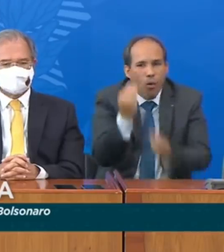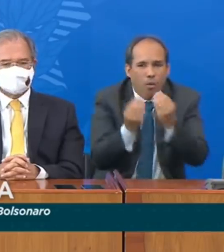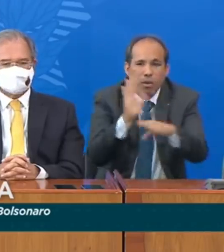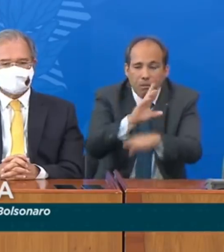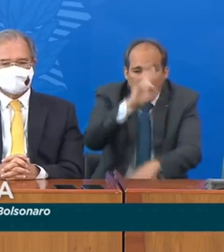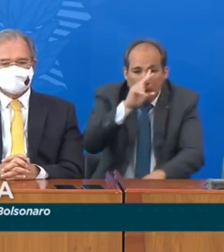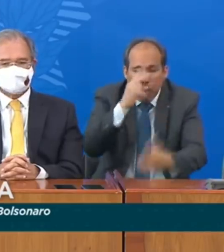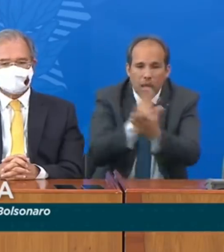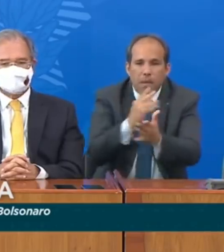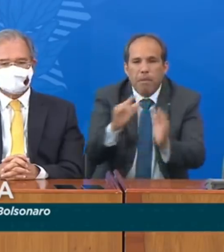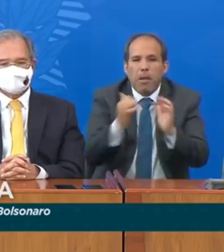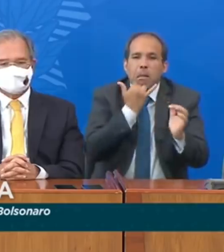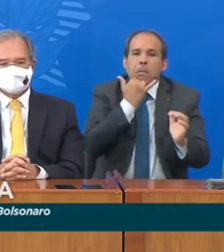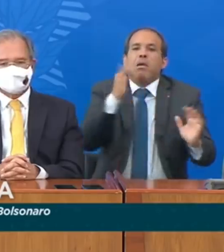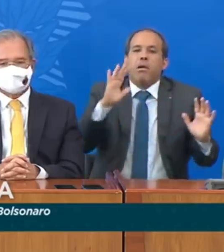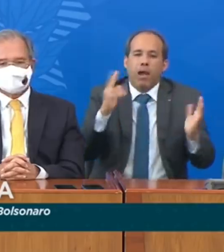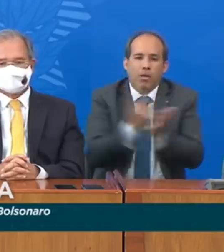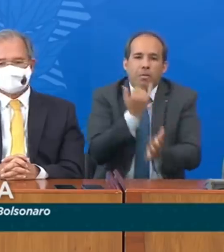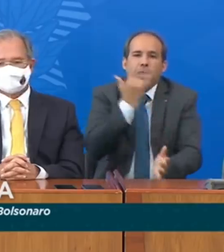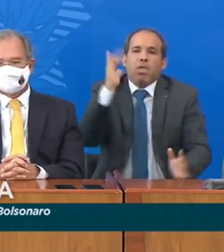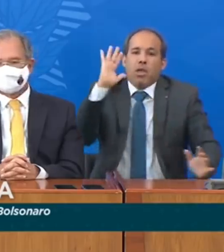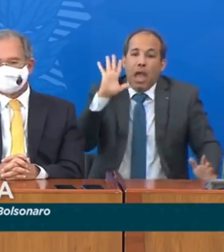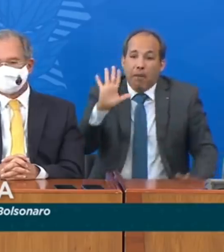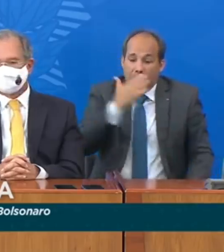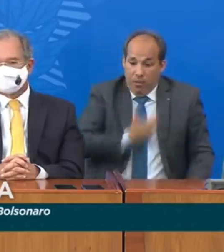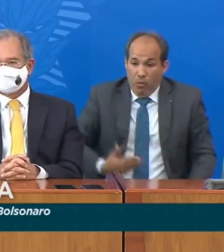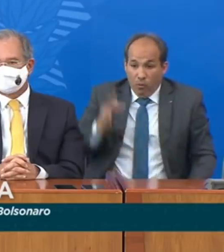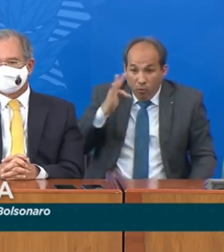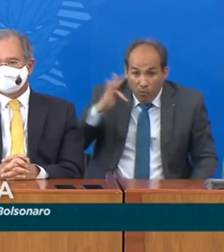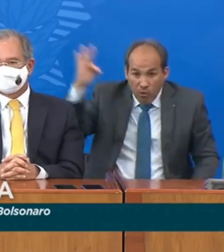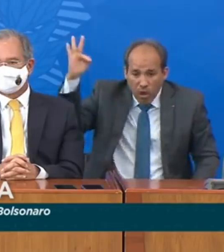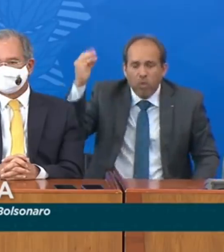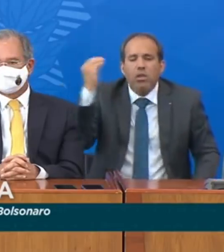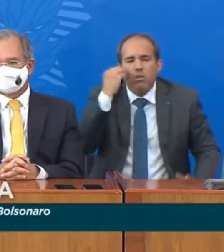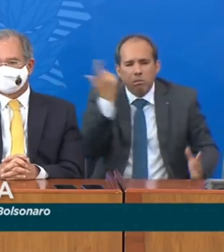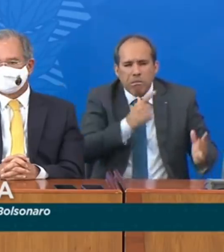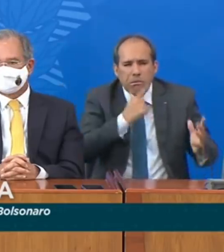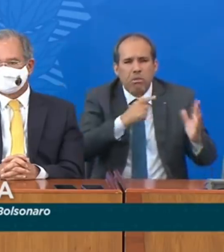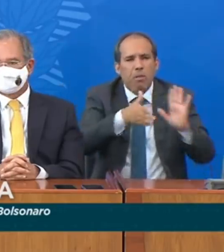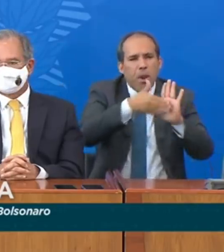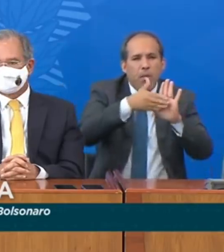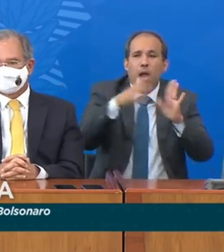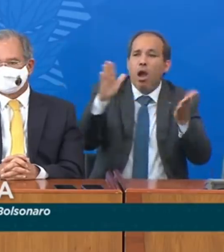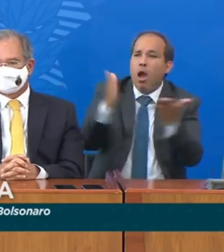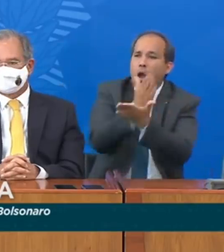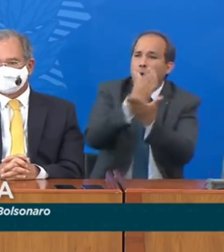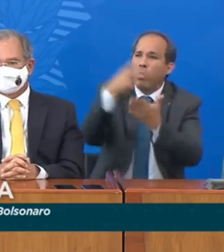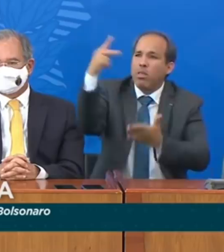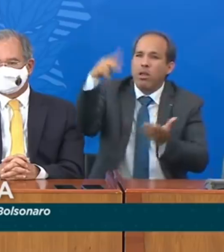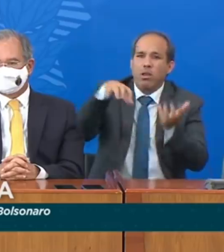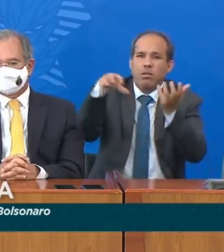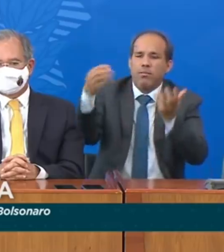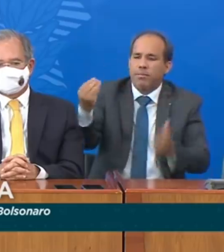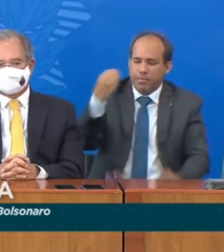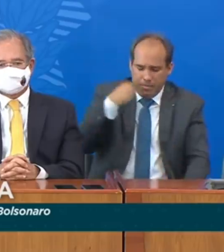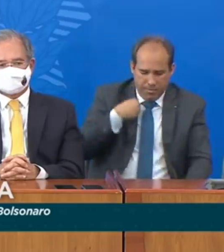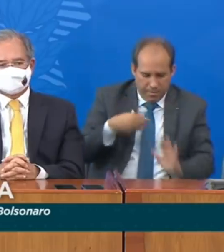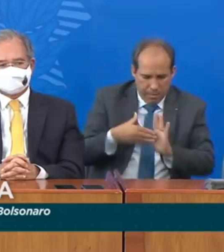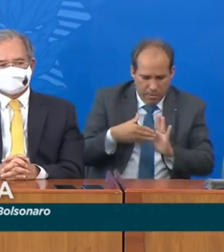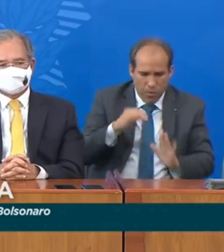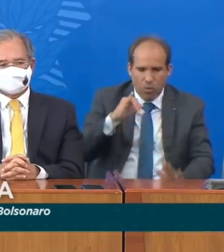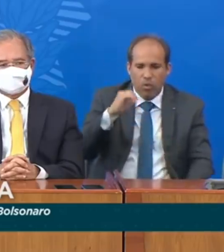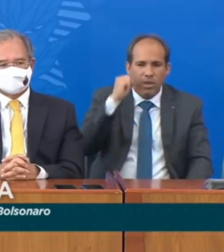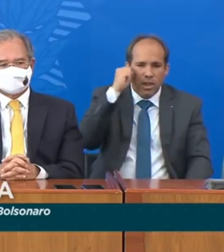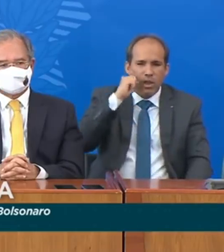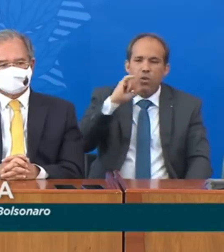O nosso governo evitou, com projetos e com propostas, algumas vindo do parlamento, como o senador